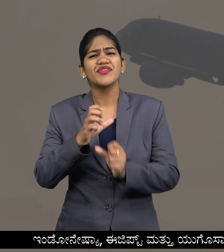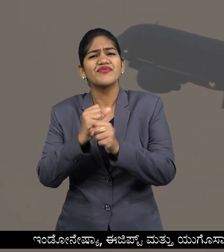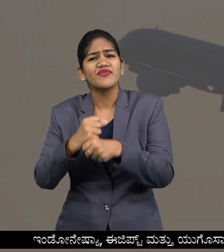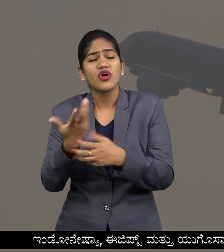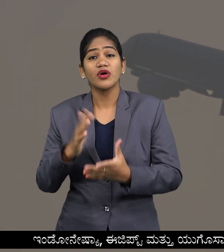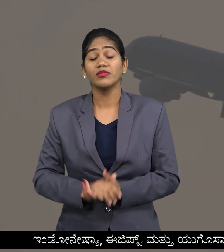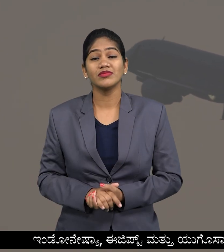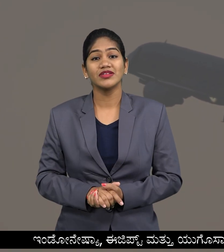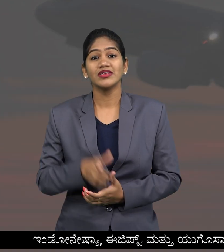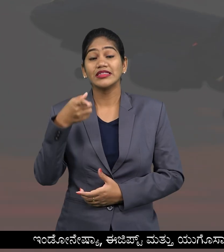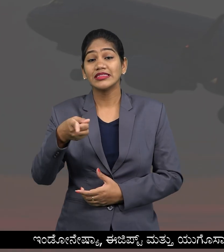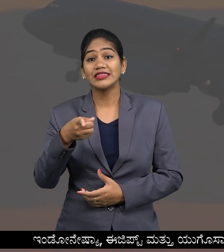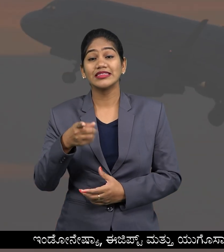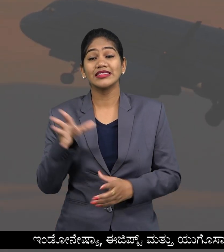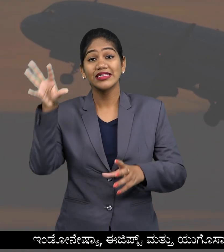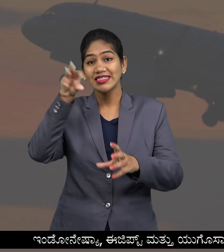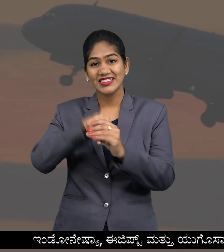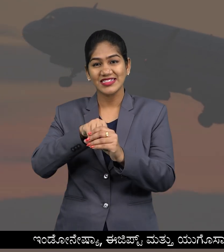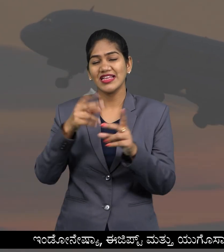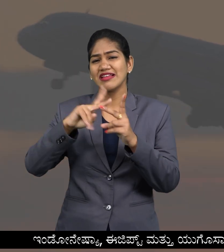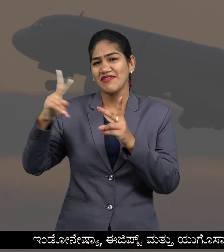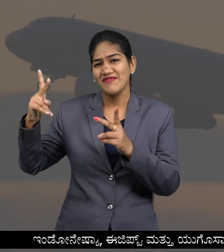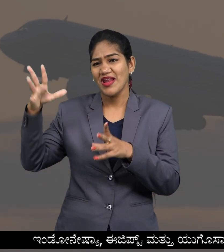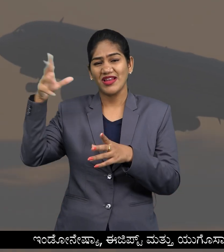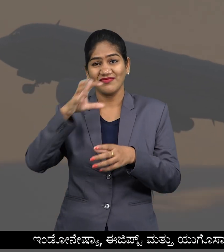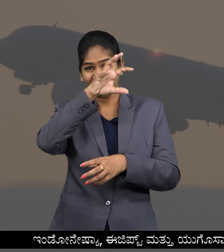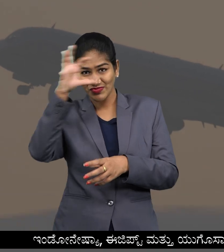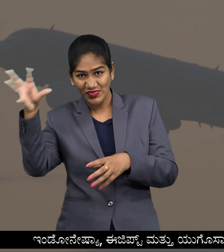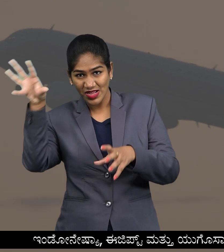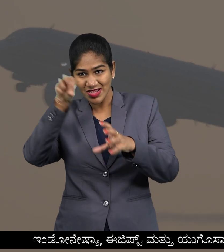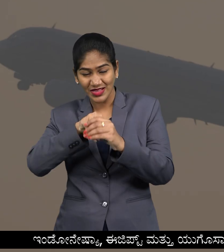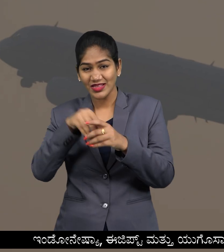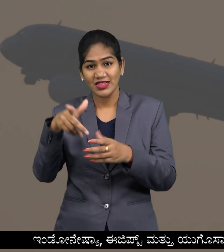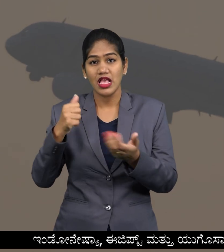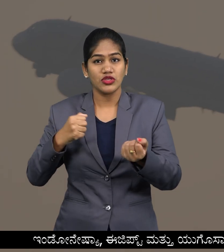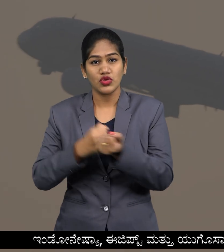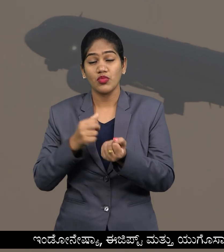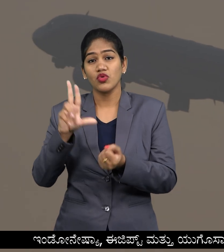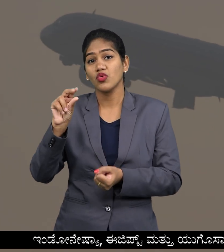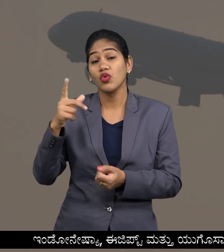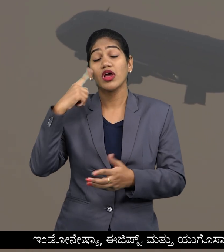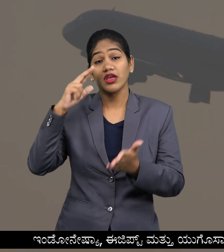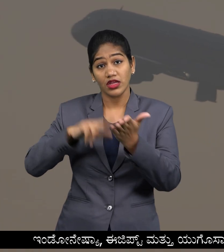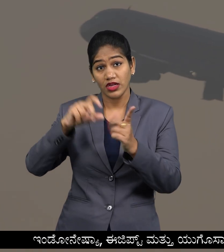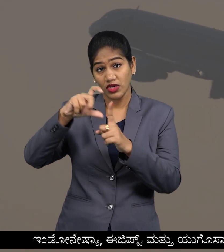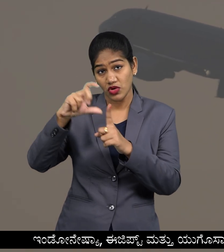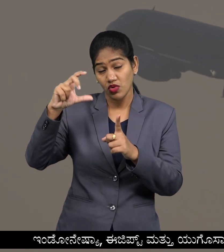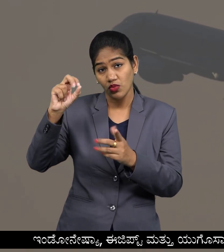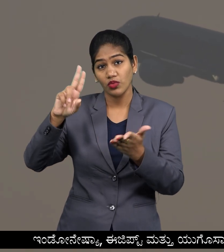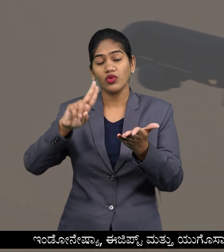ಇಂಡೋನೇಷ್ಯಾ, ಈಜಿಪ್ಟ್ ಮತ್ತು ಯುಗೋಸ್ಲಾವಿಯಾದೊಂದಿಗೆ ಅಲಿಪ್ತ ಚಳುವಳಿಯನ್ನು ರಚಿಸಿದರು.